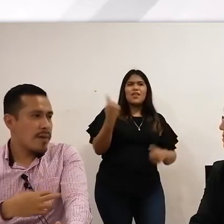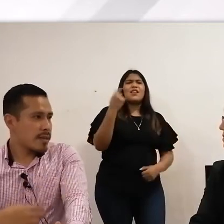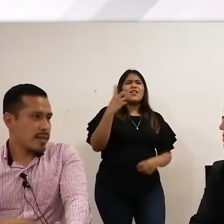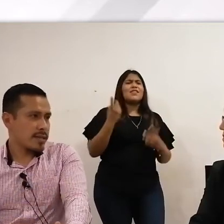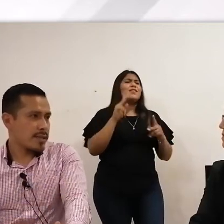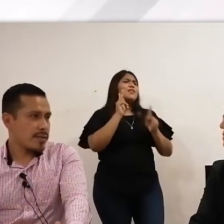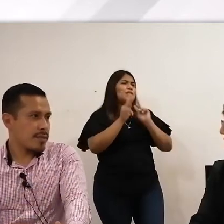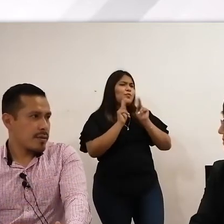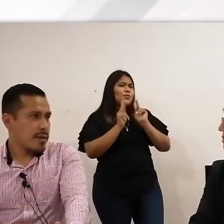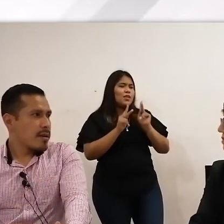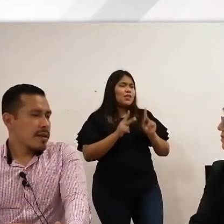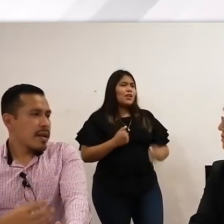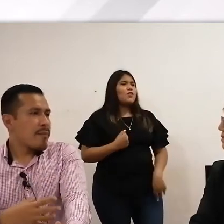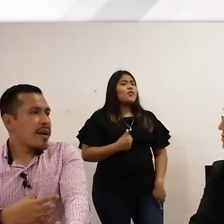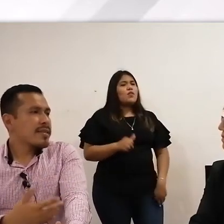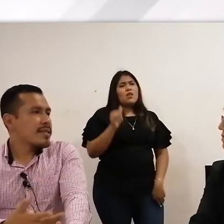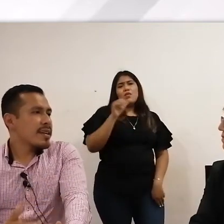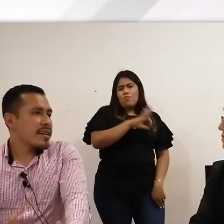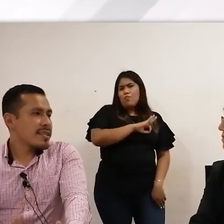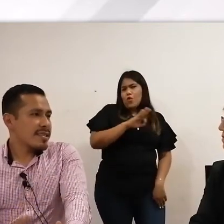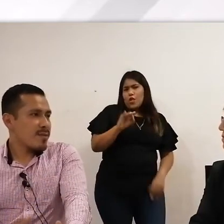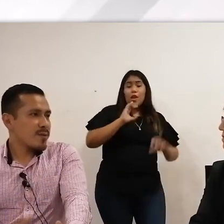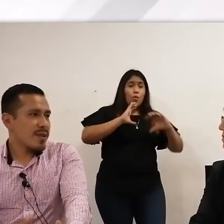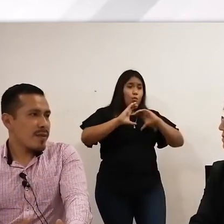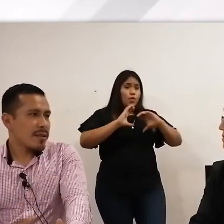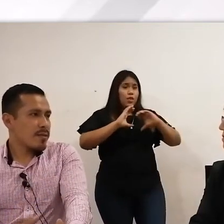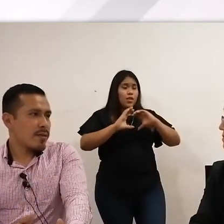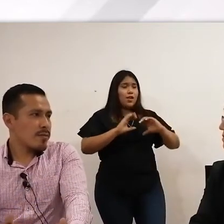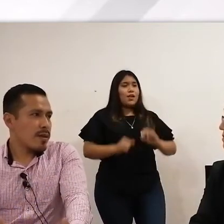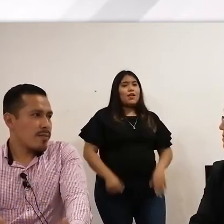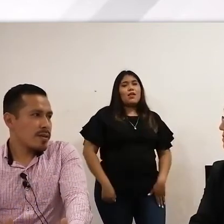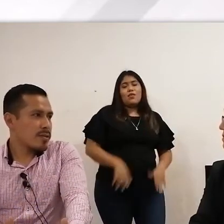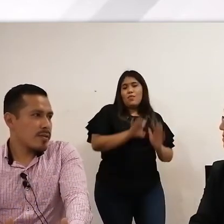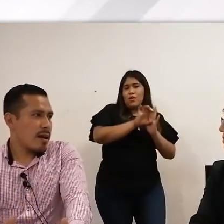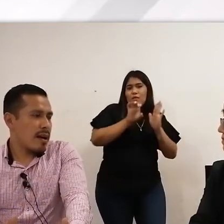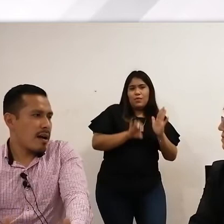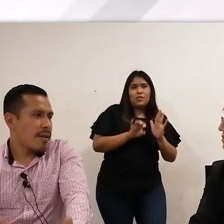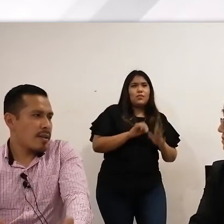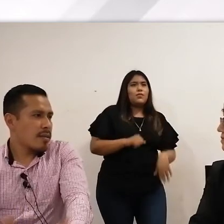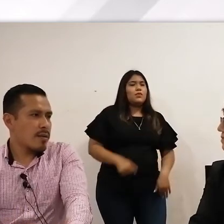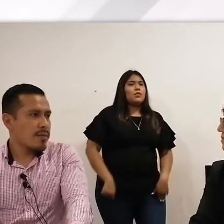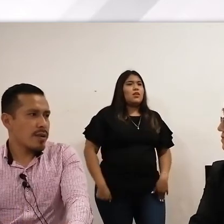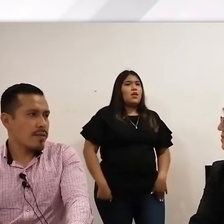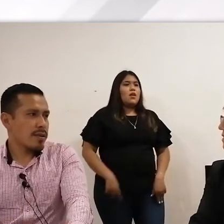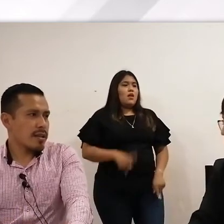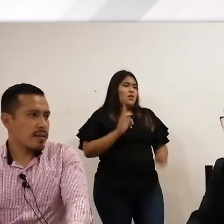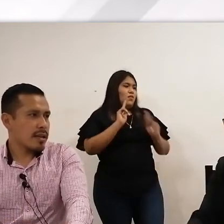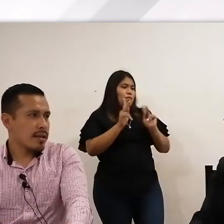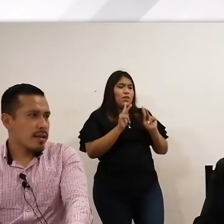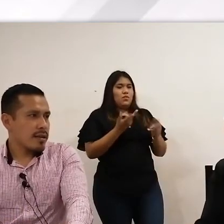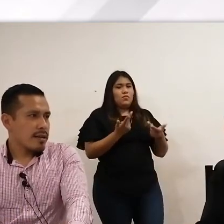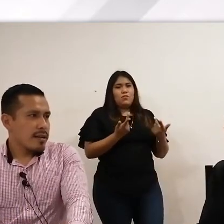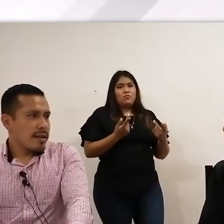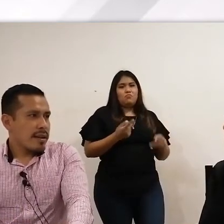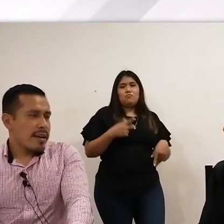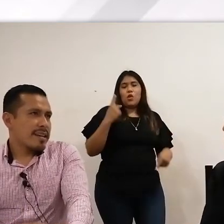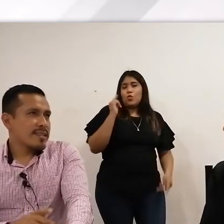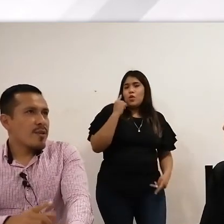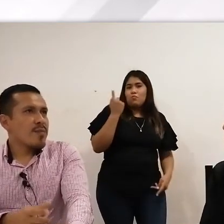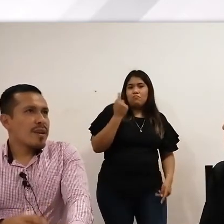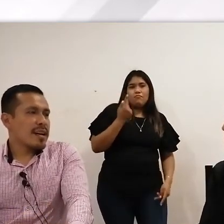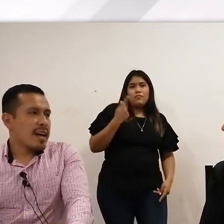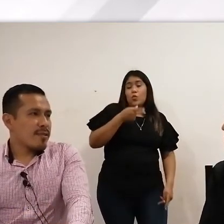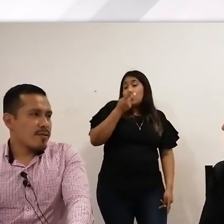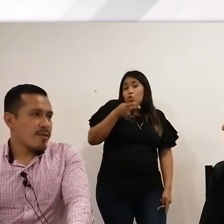una conversación que pareciera que estamos hablando con una persona hablante común y corriente.